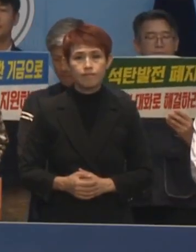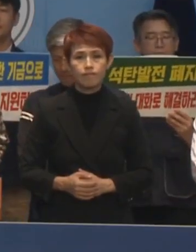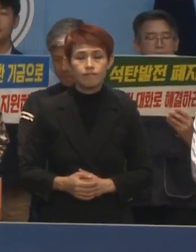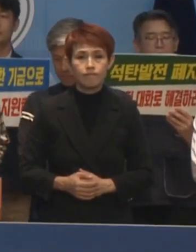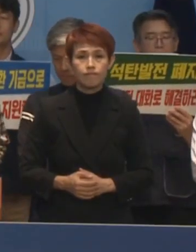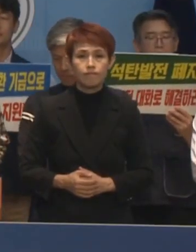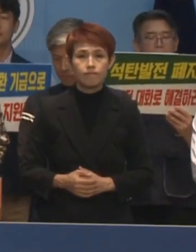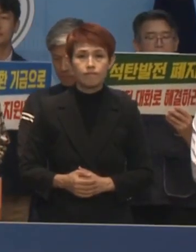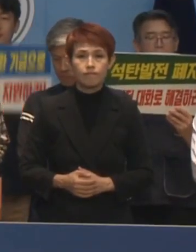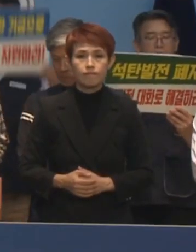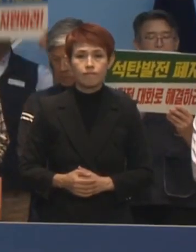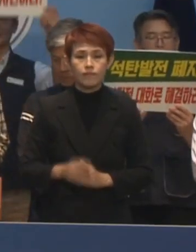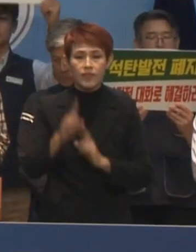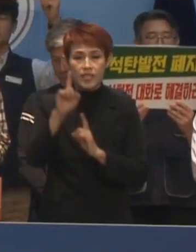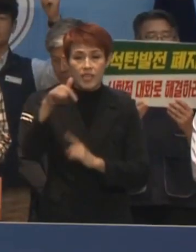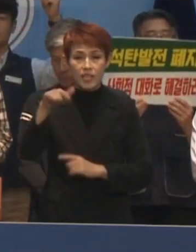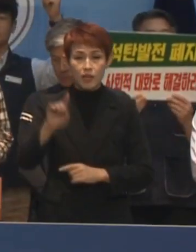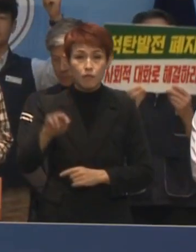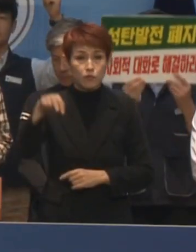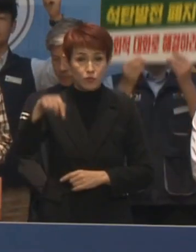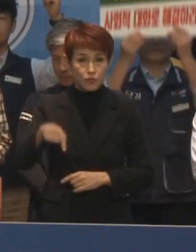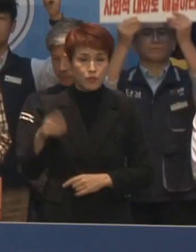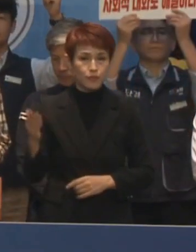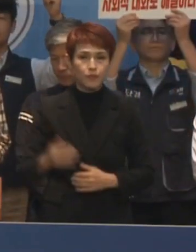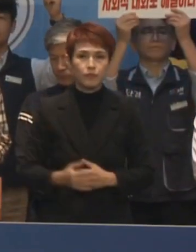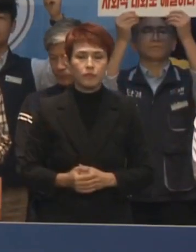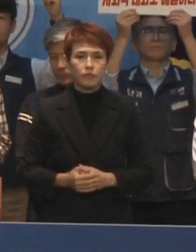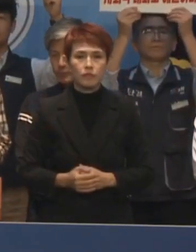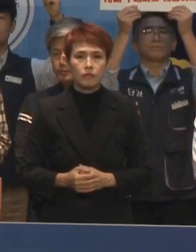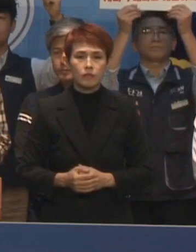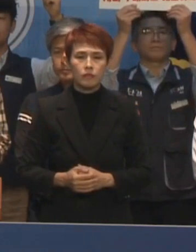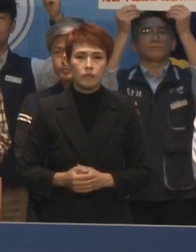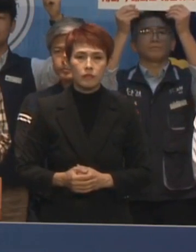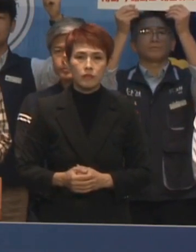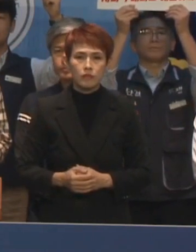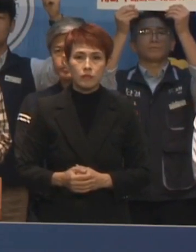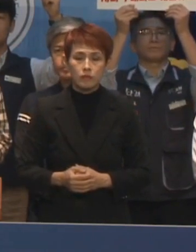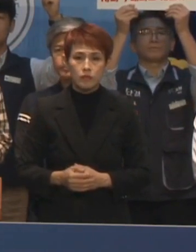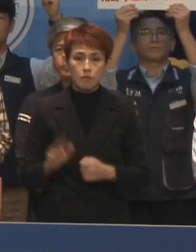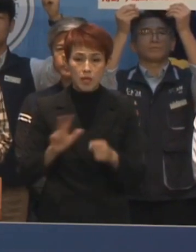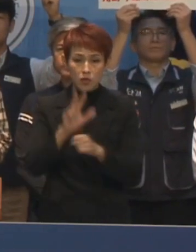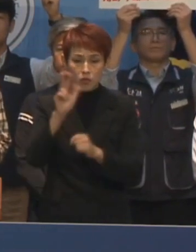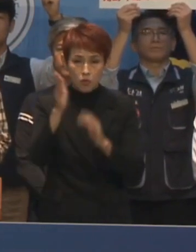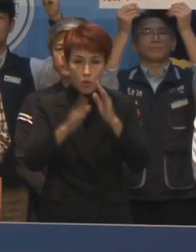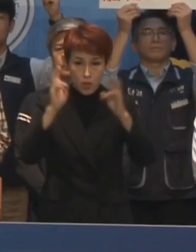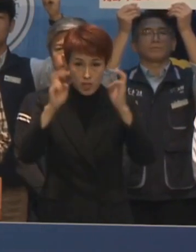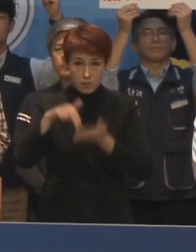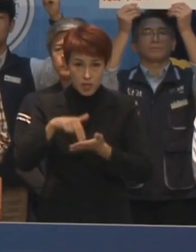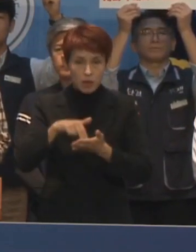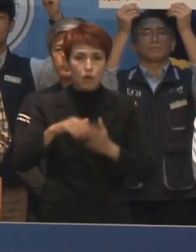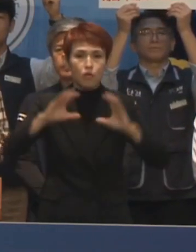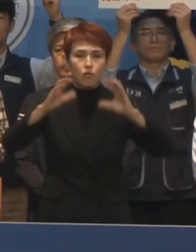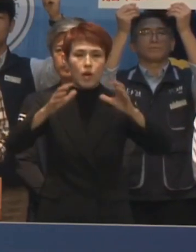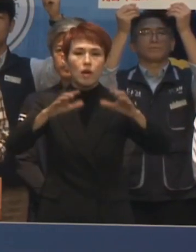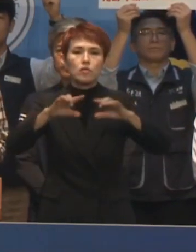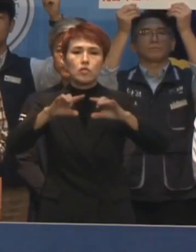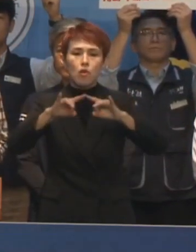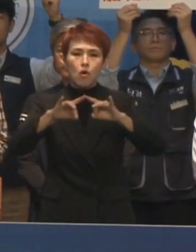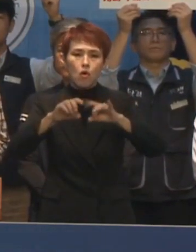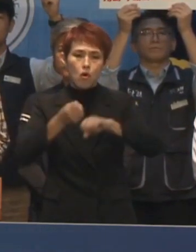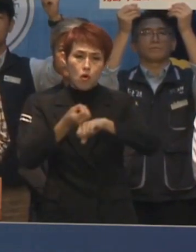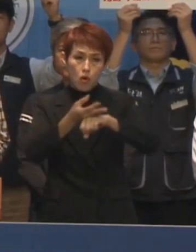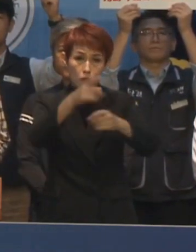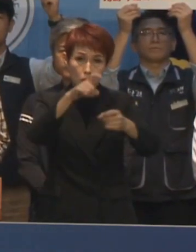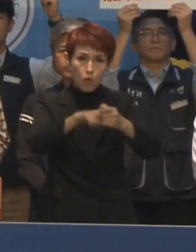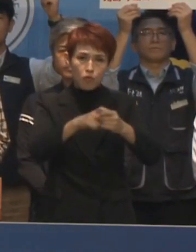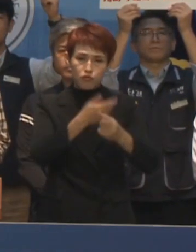한국동서발전노동조합 당진지부위원장 이갑희입니다. 발전 공기업으로서 우리는 국가 전력 공급의 중추 역할을 수행하고